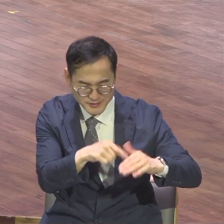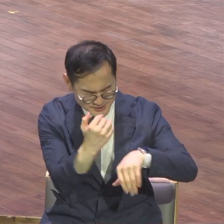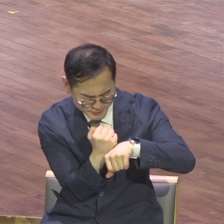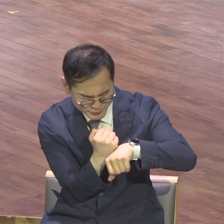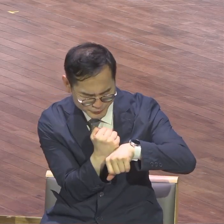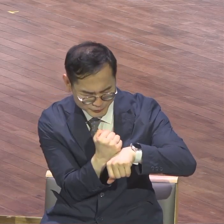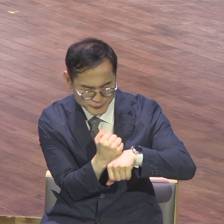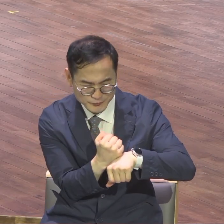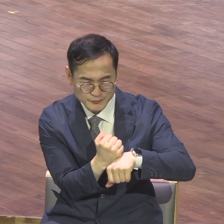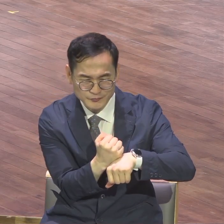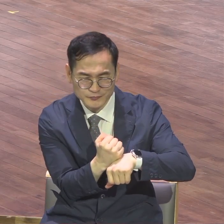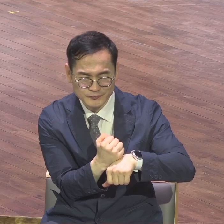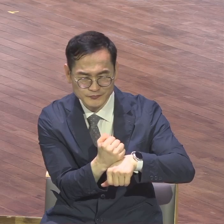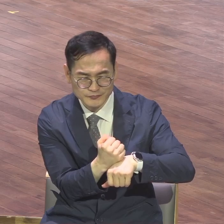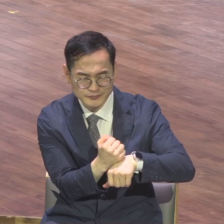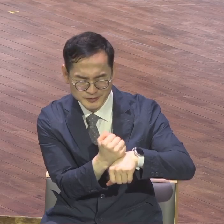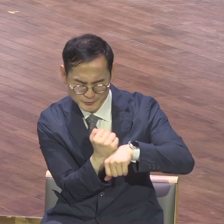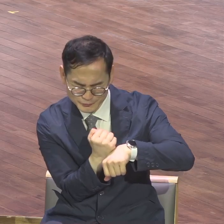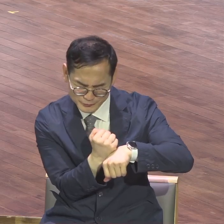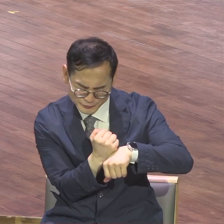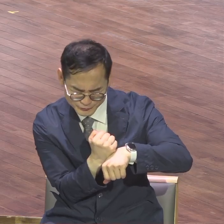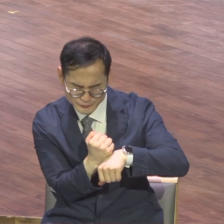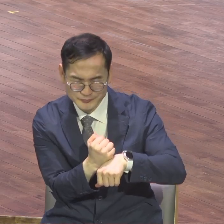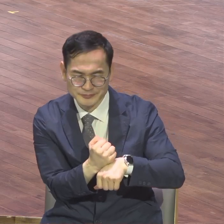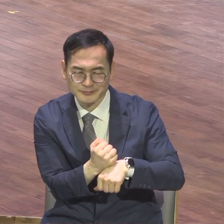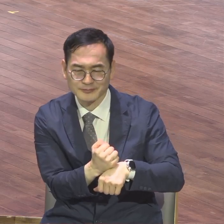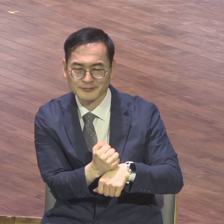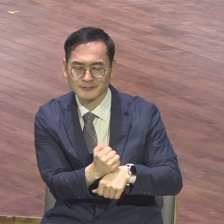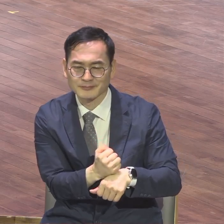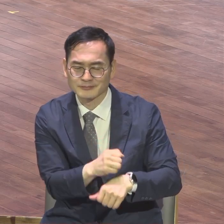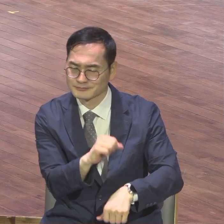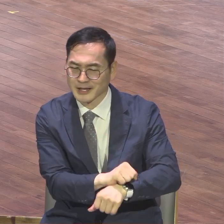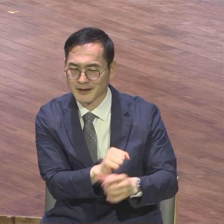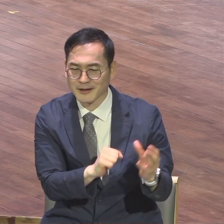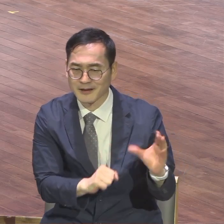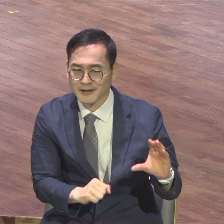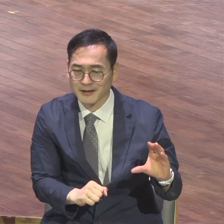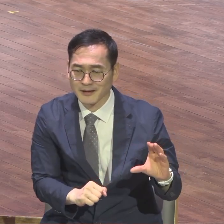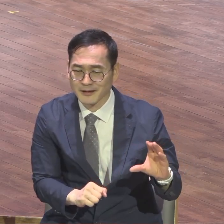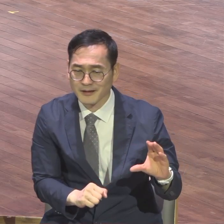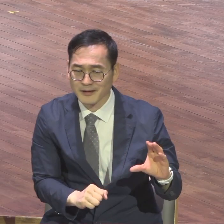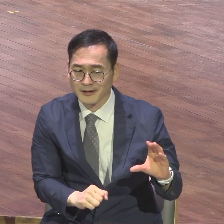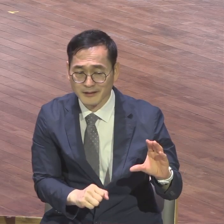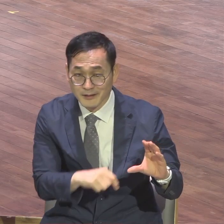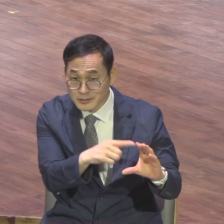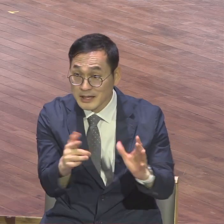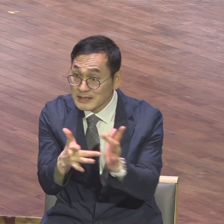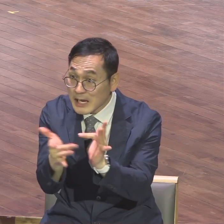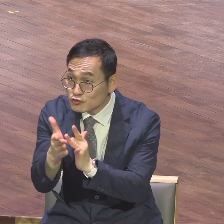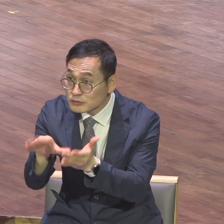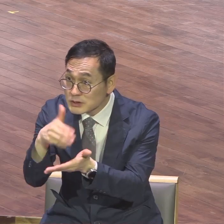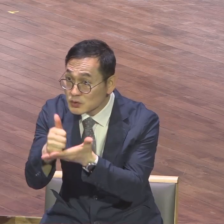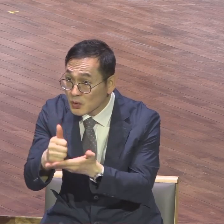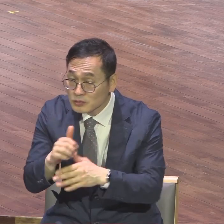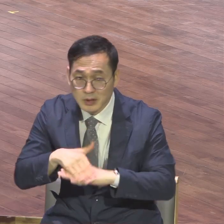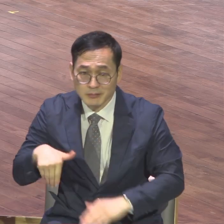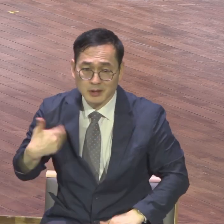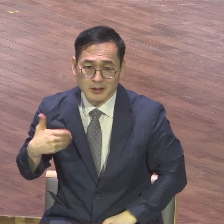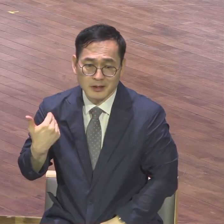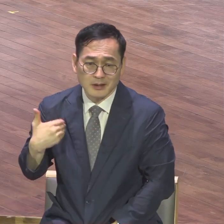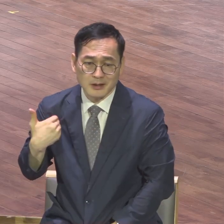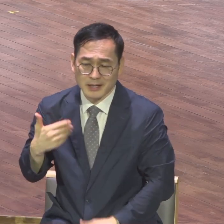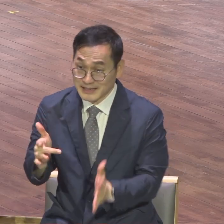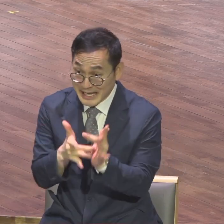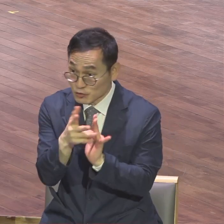가지고 예수를 전한 거 하는데, 그런데 안타깝게도 요한의 세례만 알고 있어요. 이